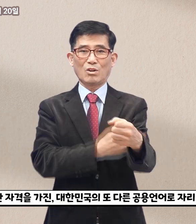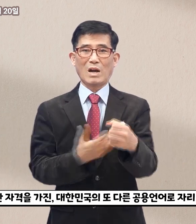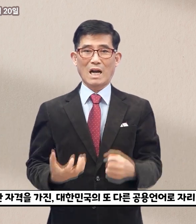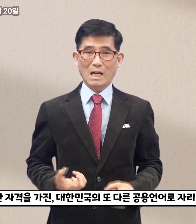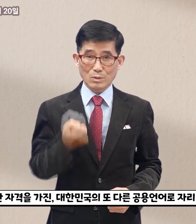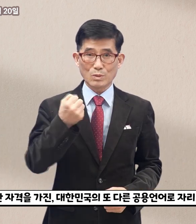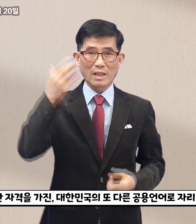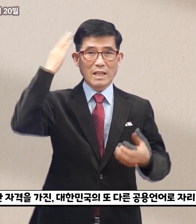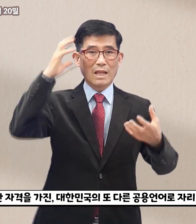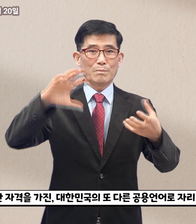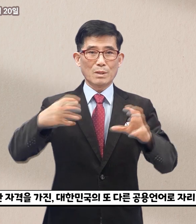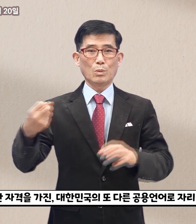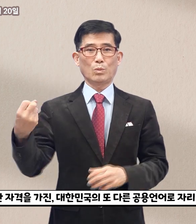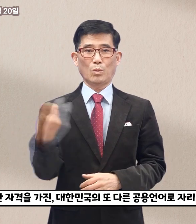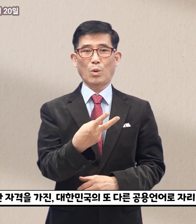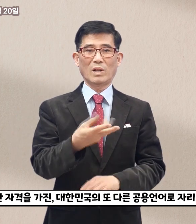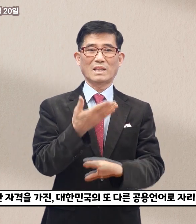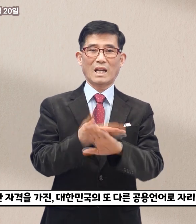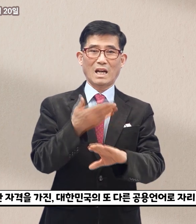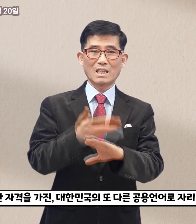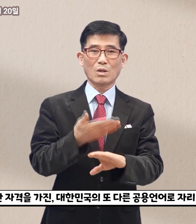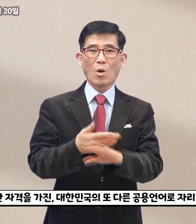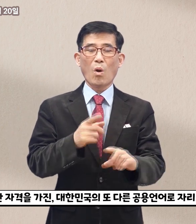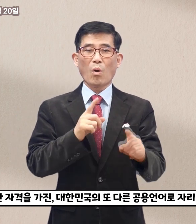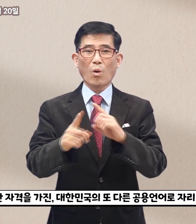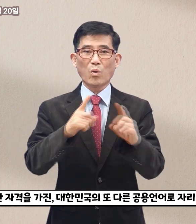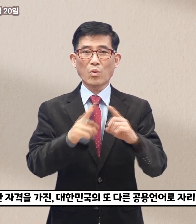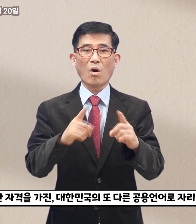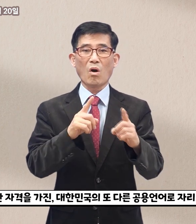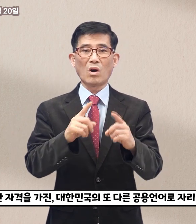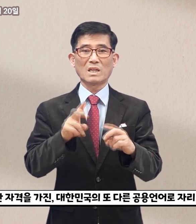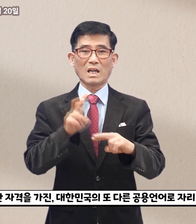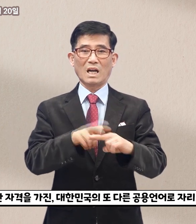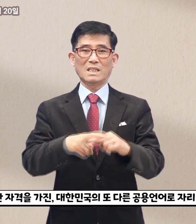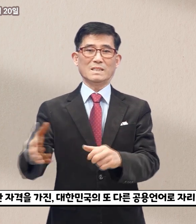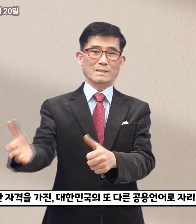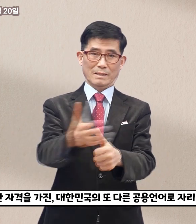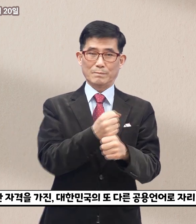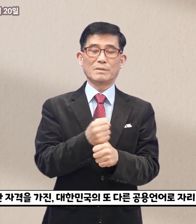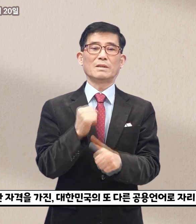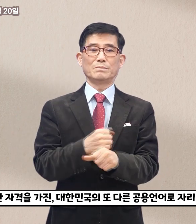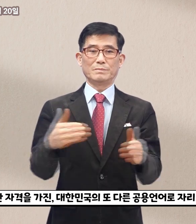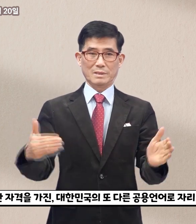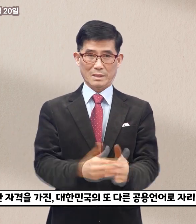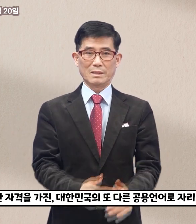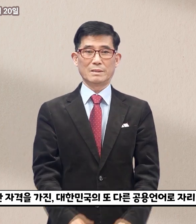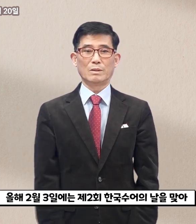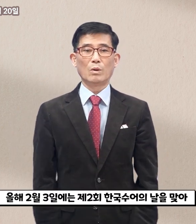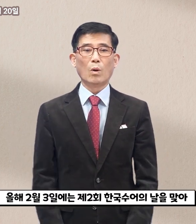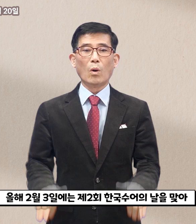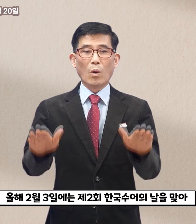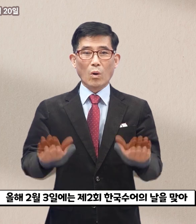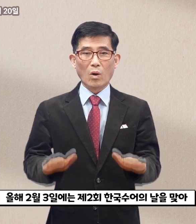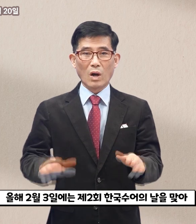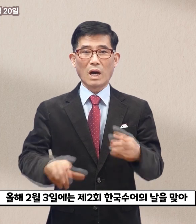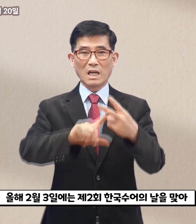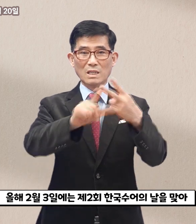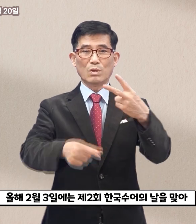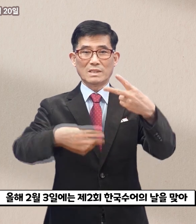가진 대한민국의 또 다른 공용언어로 자리 잡았습니다. 올해 2월